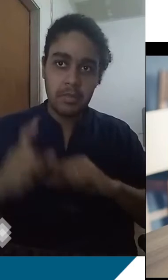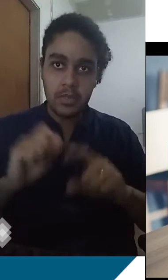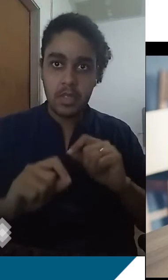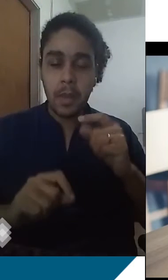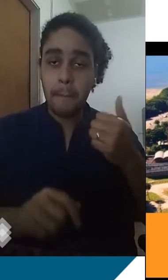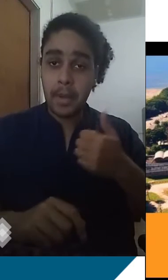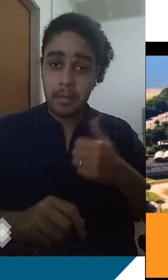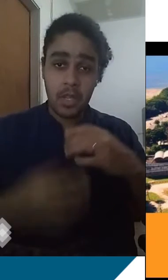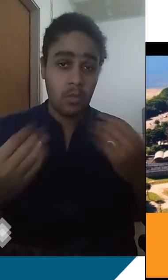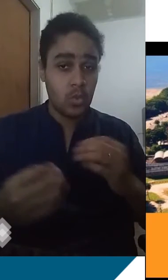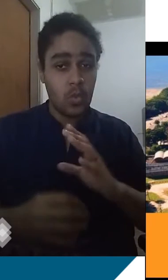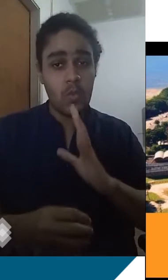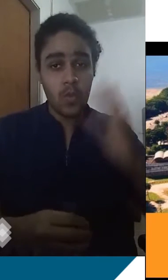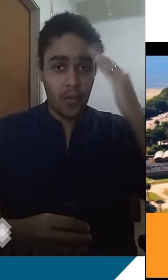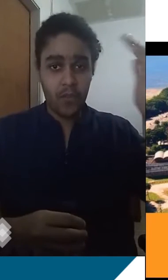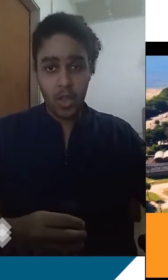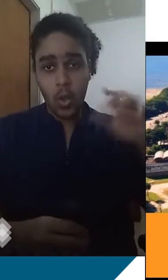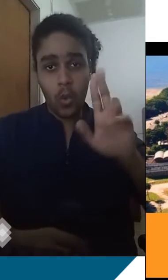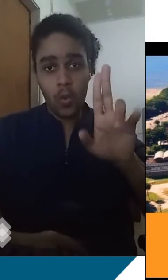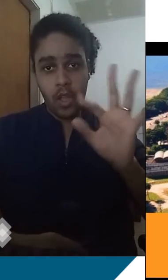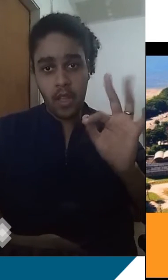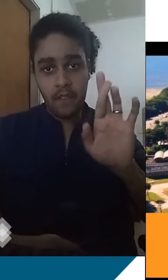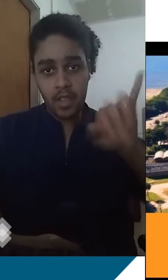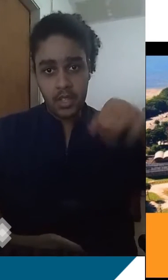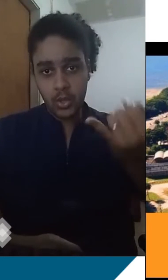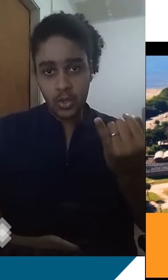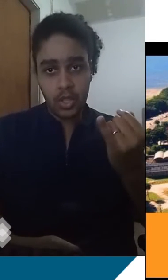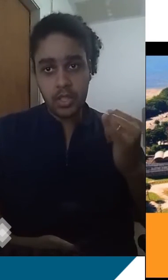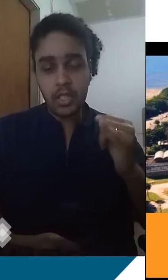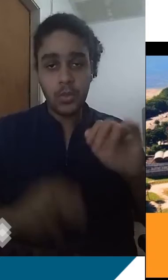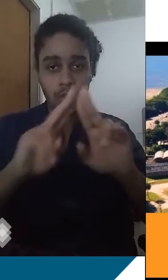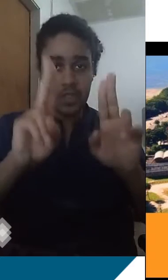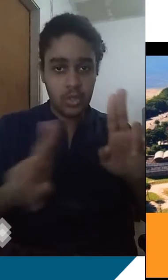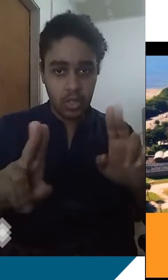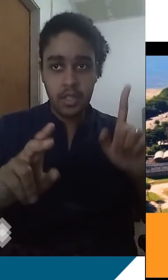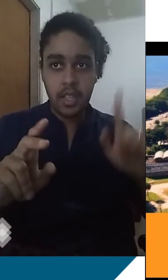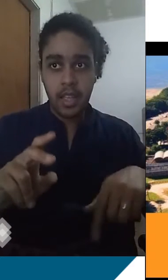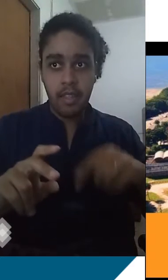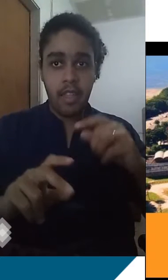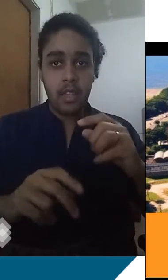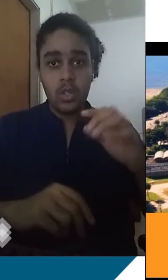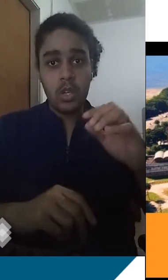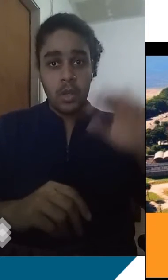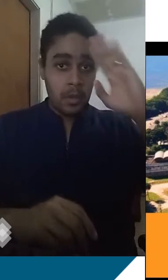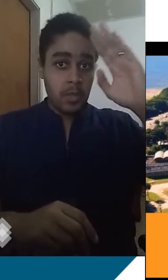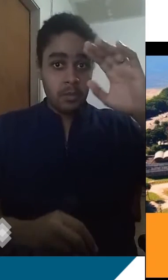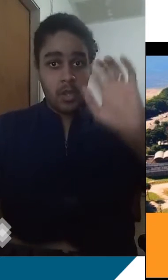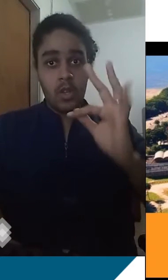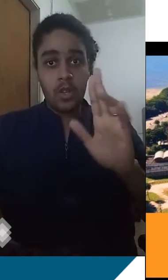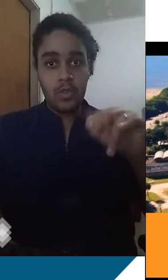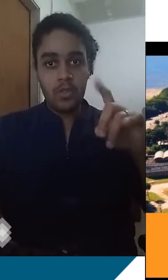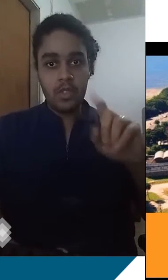vocês. Então, a primeira, né, muito conhecida, o UFRJ, a Universidade Federal do Rio de Janeiro, tem seu campus principal na cidade